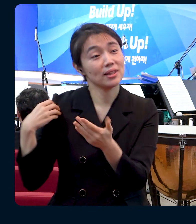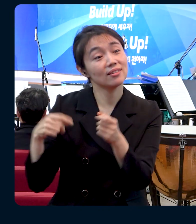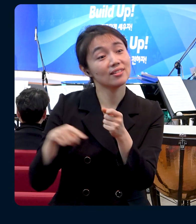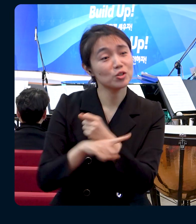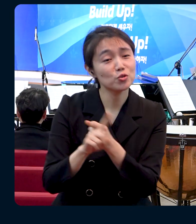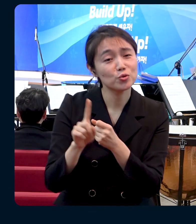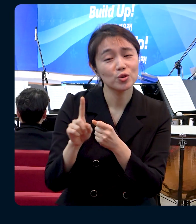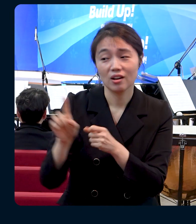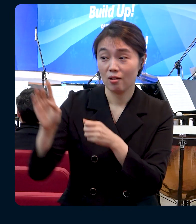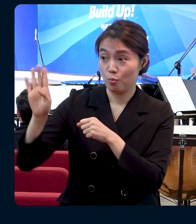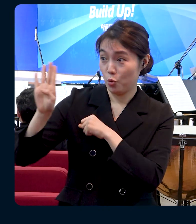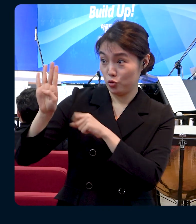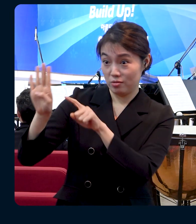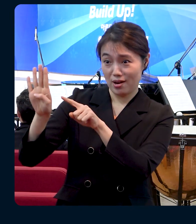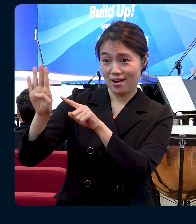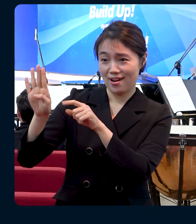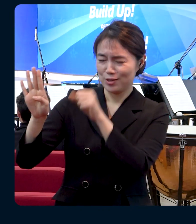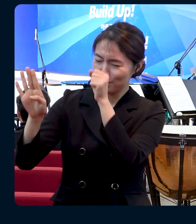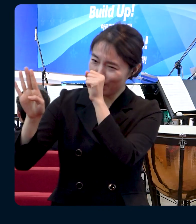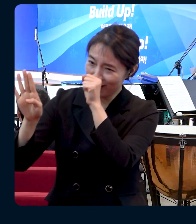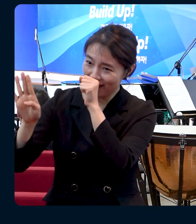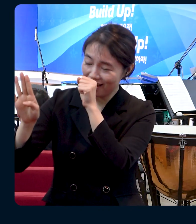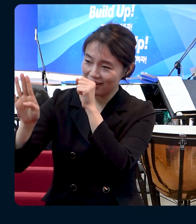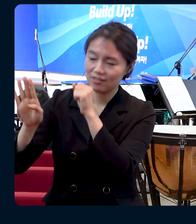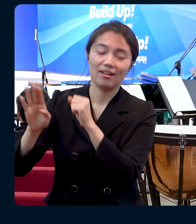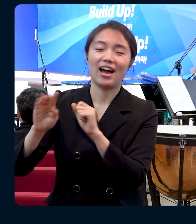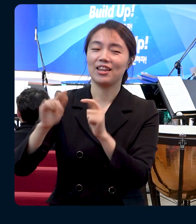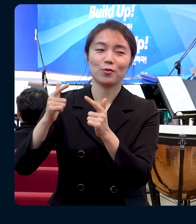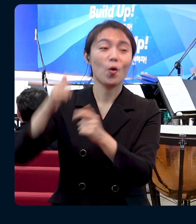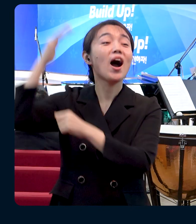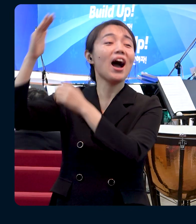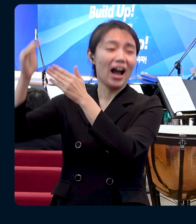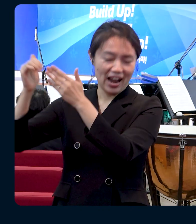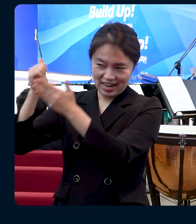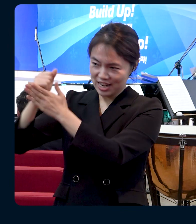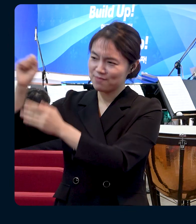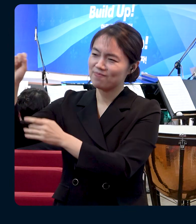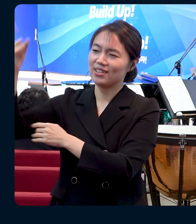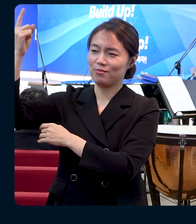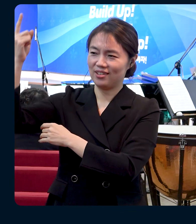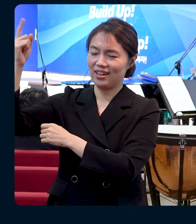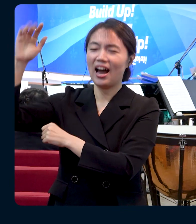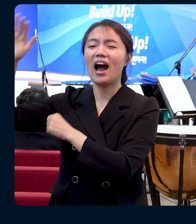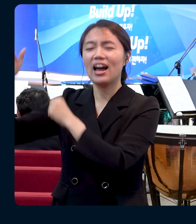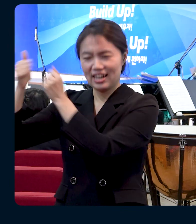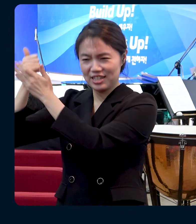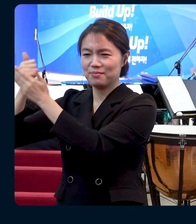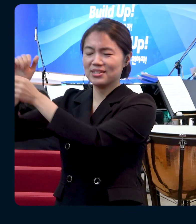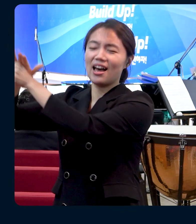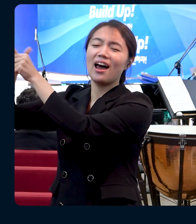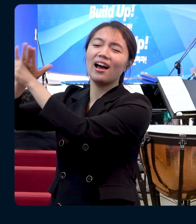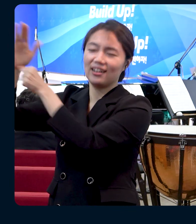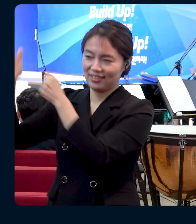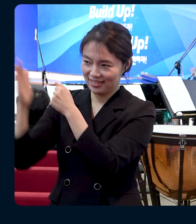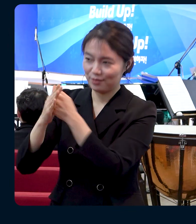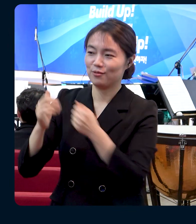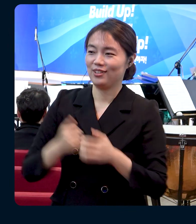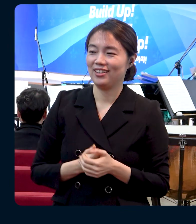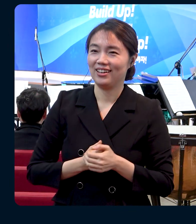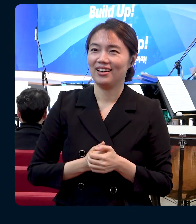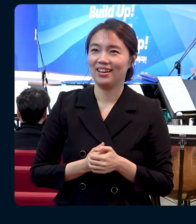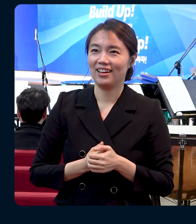거죠. 누구 때문에? 하나님 때문에 그렇게 한 거예요. 여기 계속 나오잖아요. 하나님 때문에